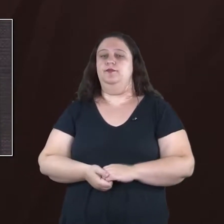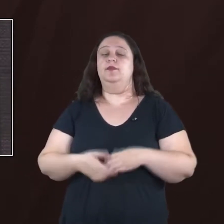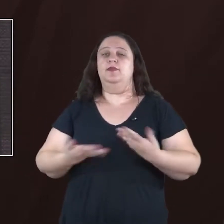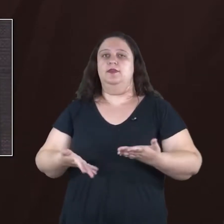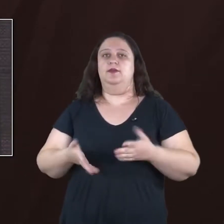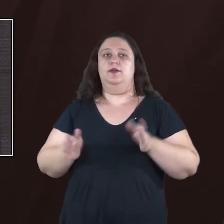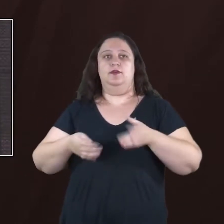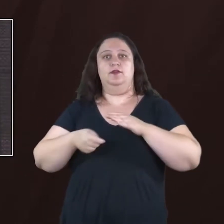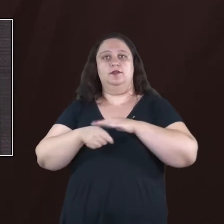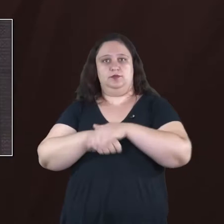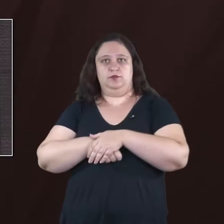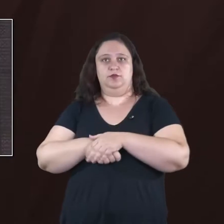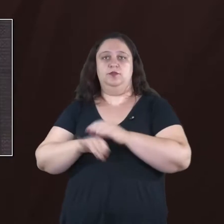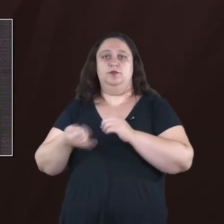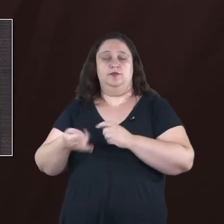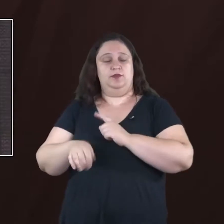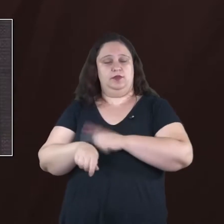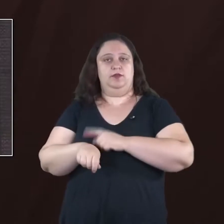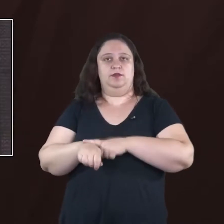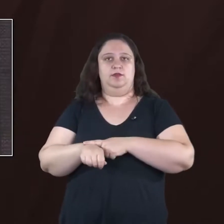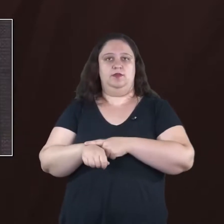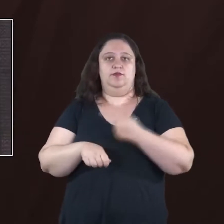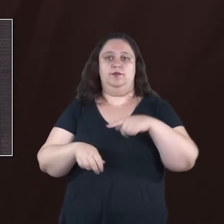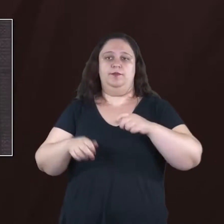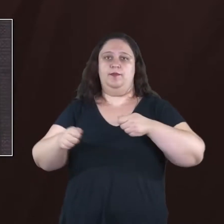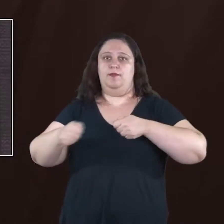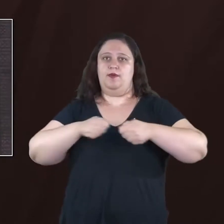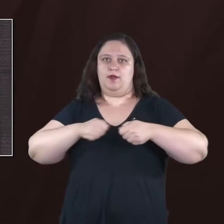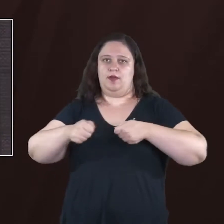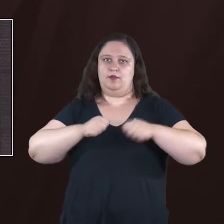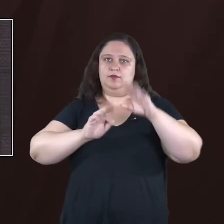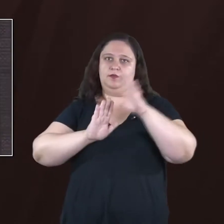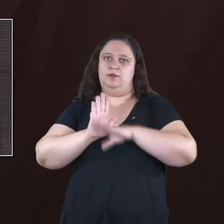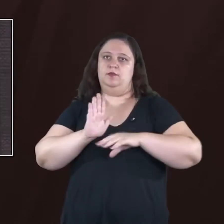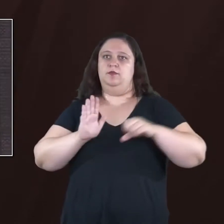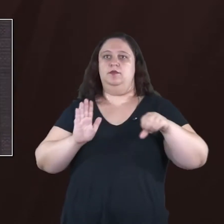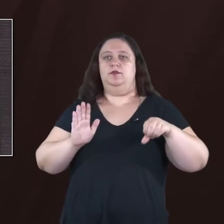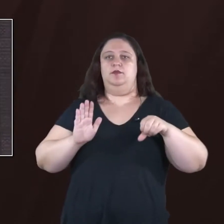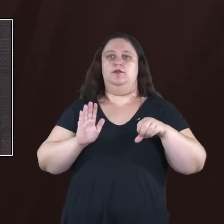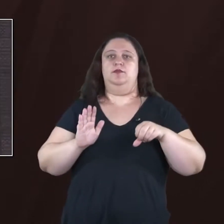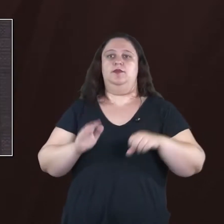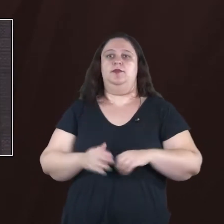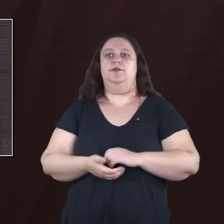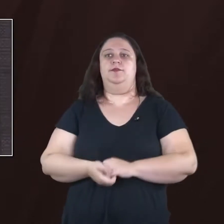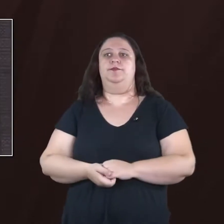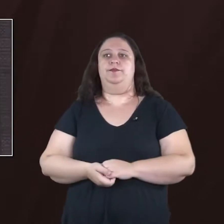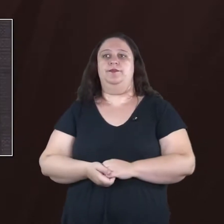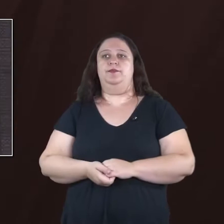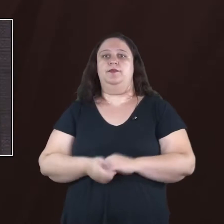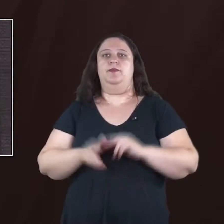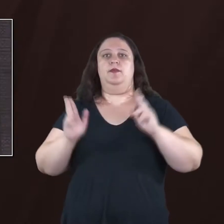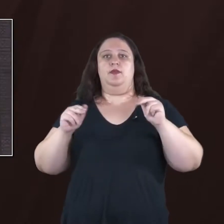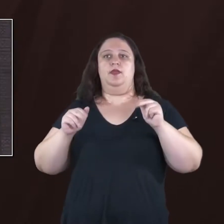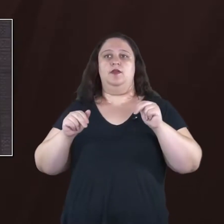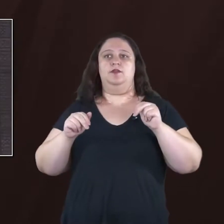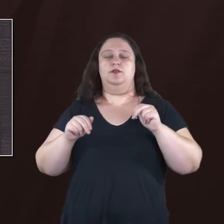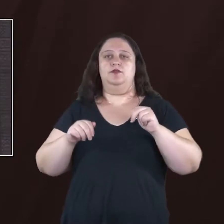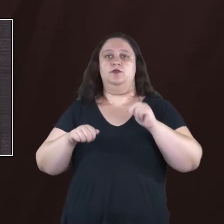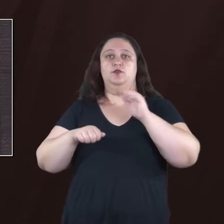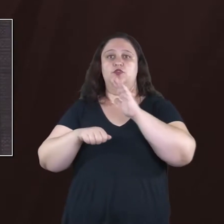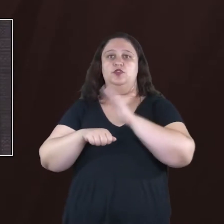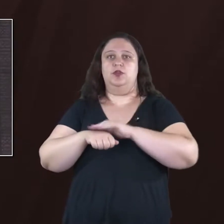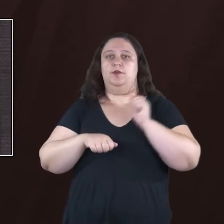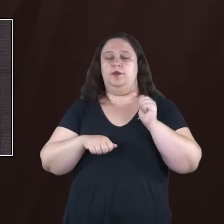noite ganhar um pouco de tempo. Vamos para Atos capítulo 9, vamos ver o chamamento de Paulo ou de